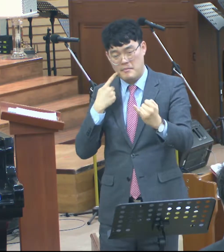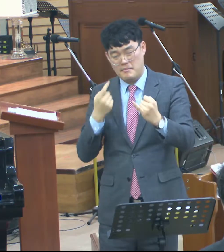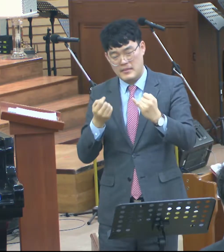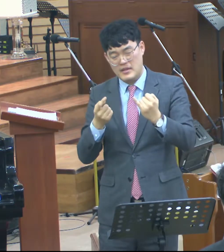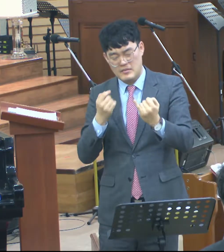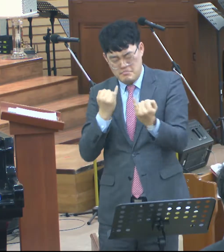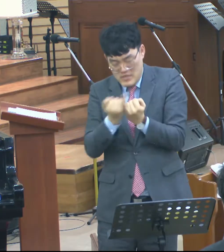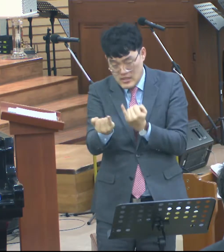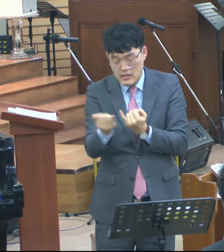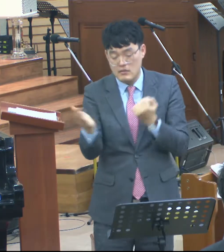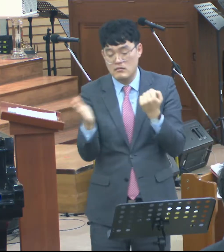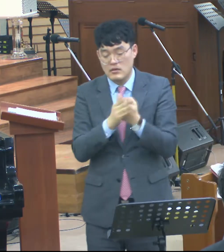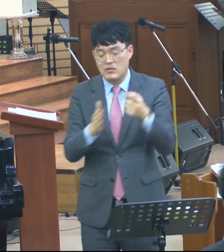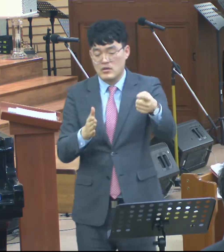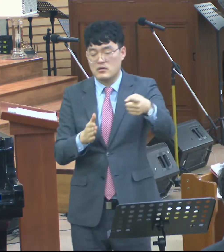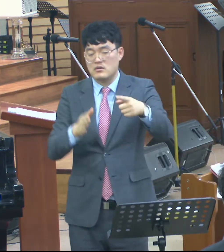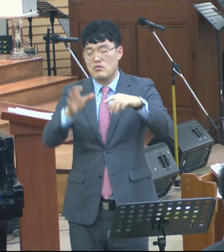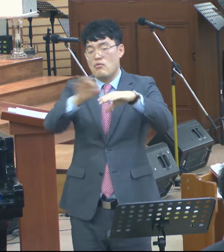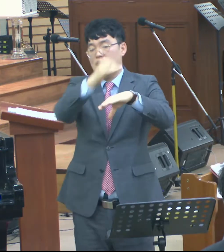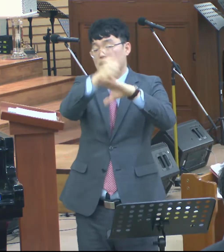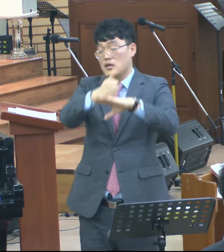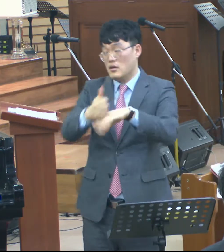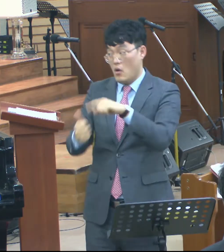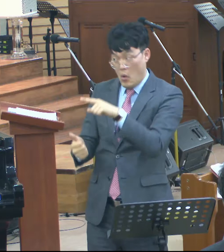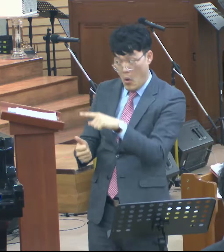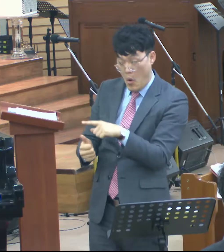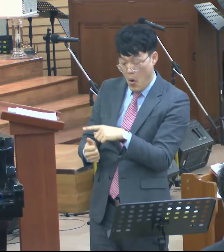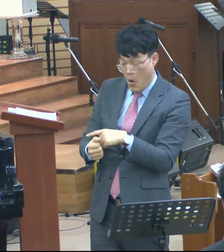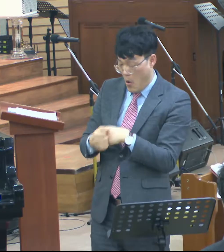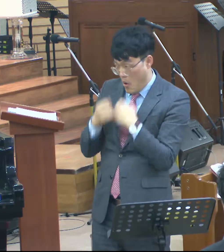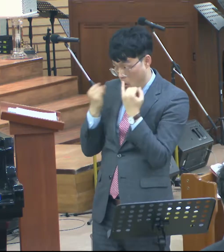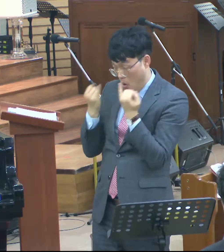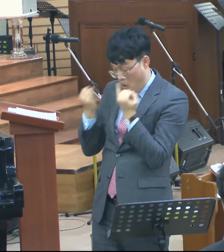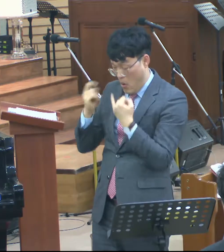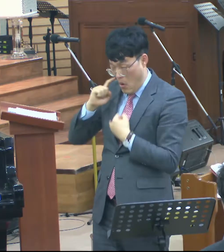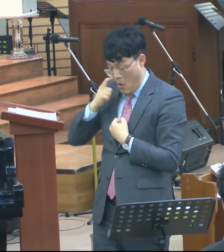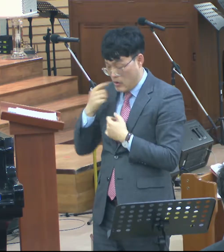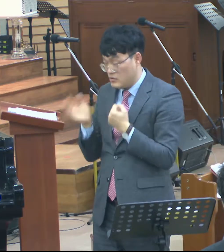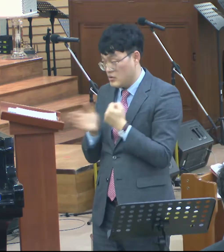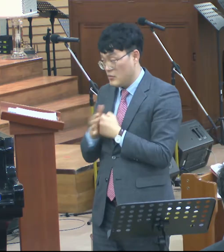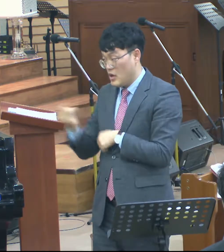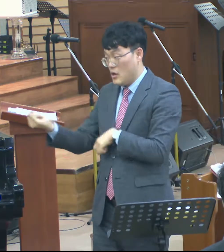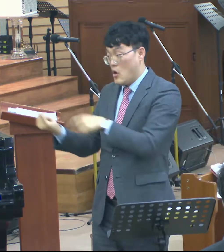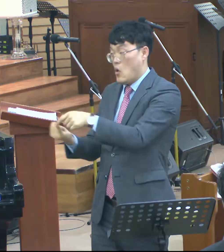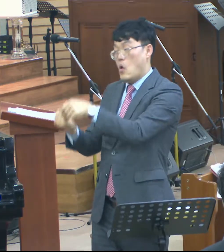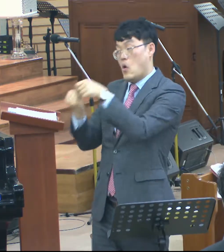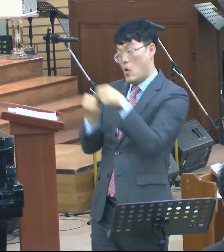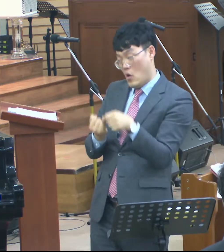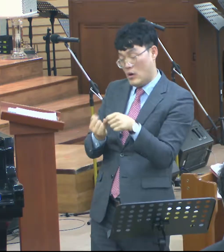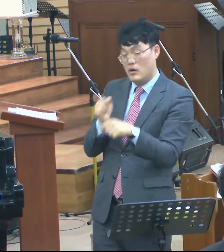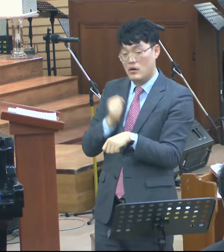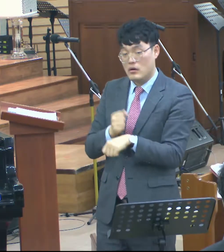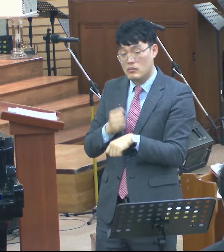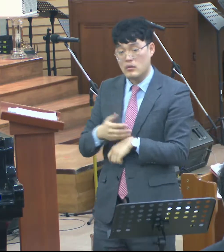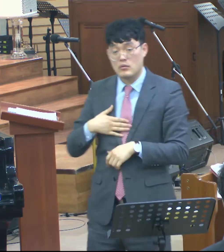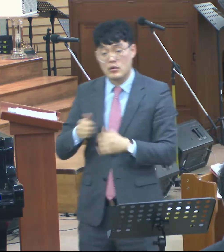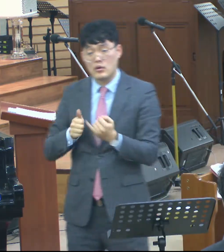그런데 이 비겁한 남편이 동생이라고, 누이 동생이라고 얘기를 하면서 남편이라고 끝까지 말을 안